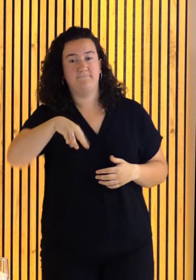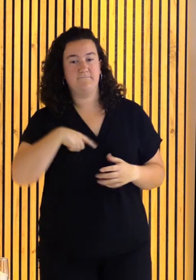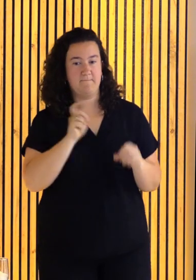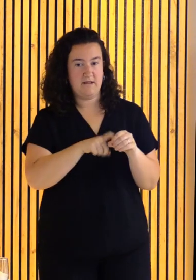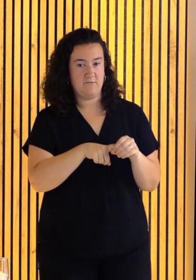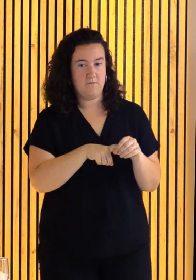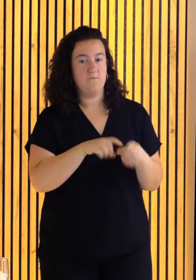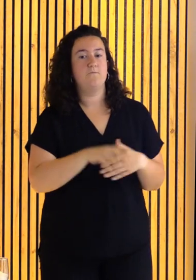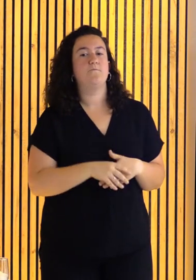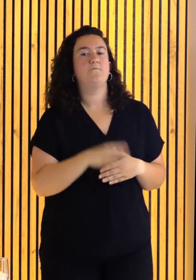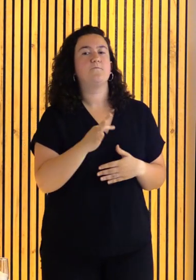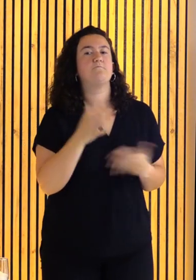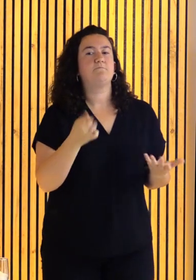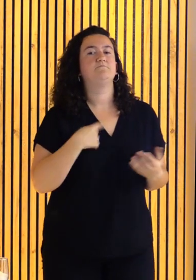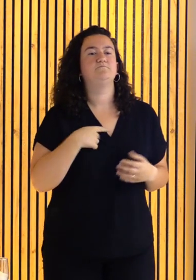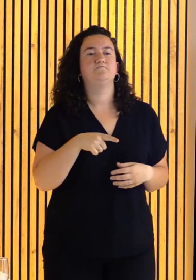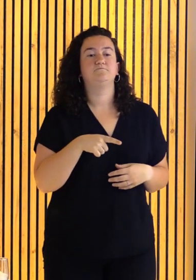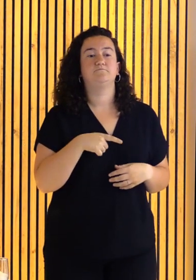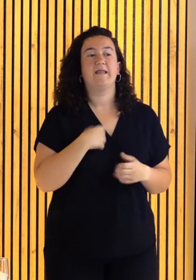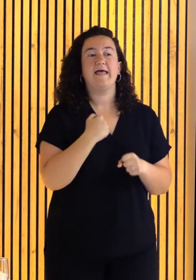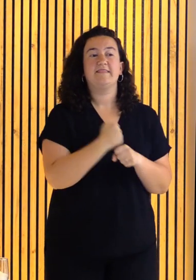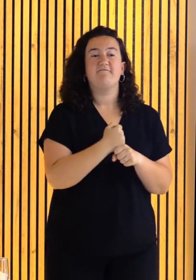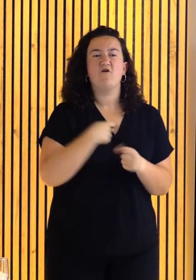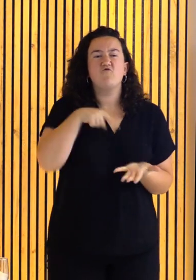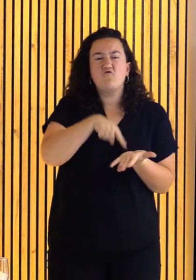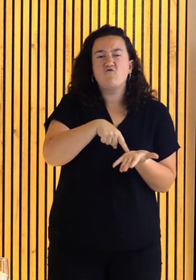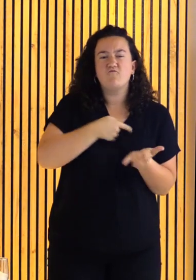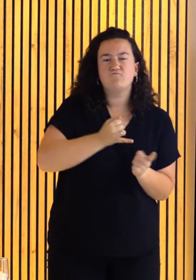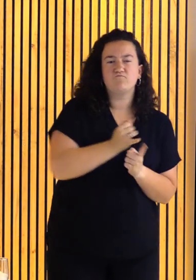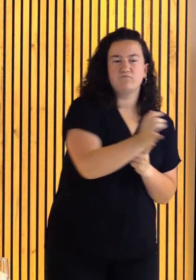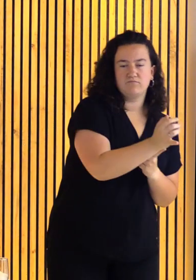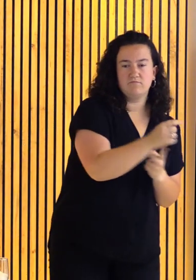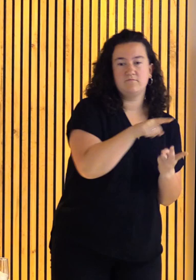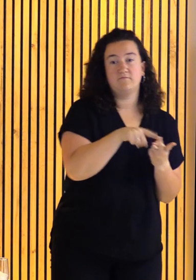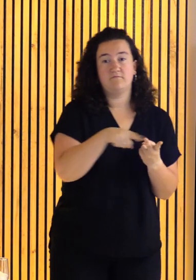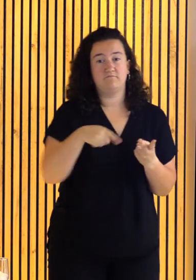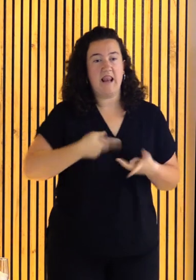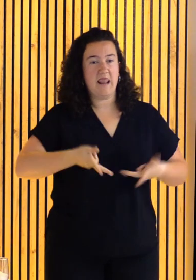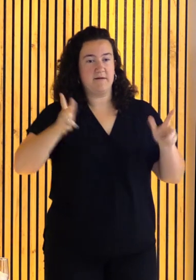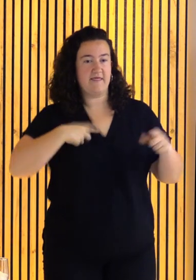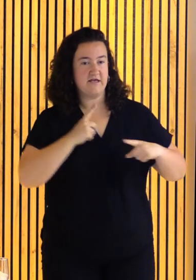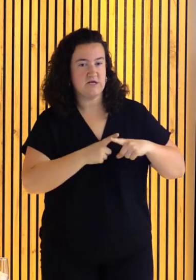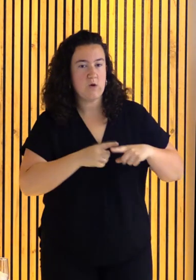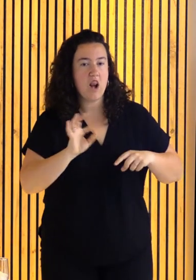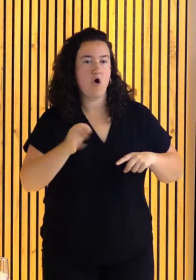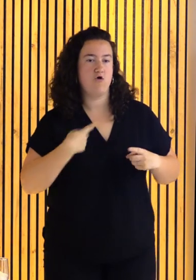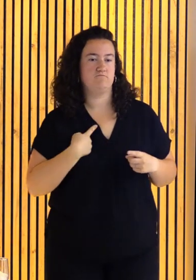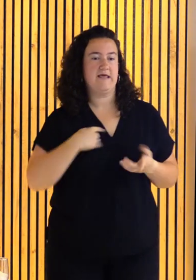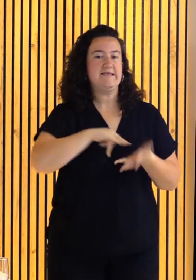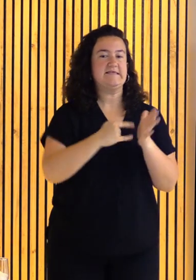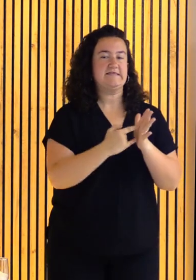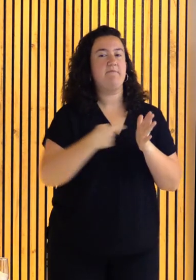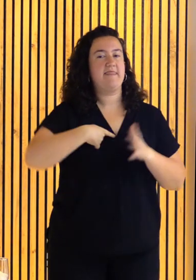lan edo aldarrikapen ardatza, eta bestean berriz sexu askapena edo sexu genero